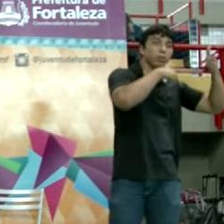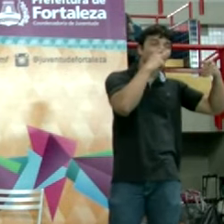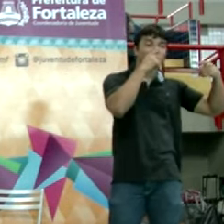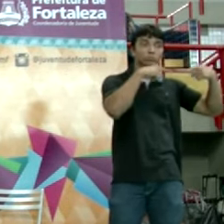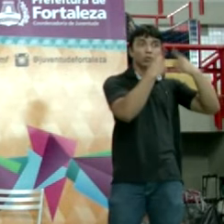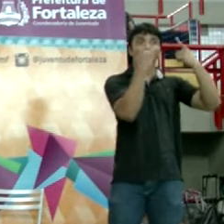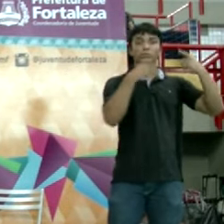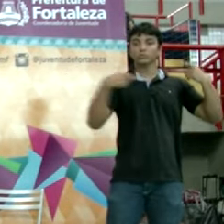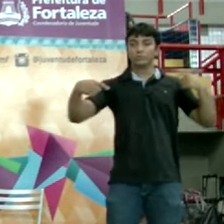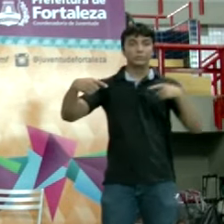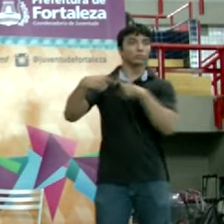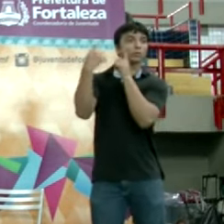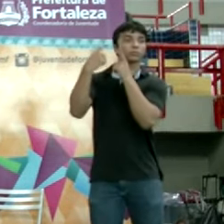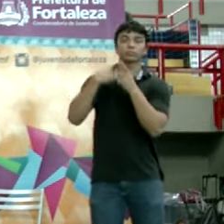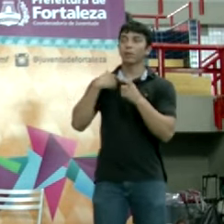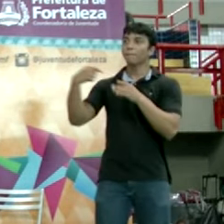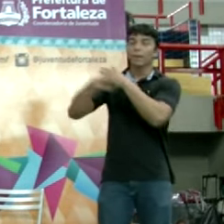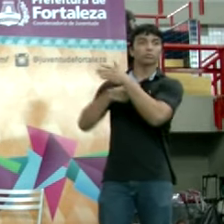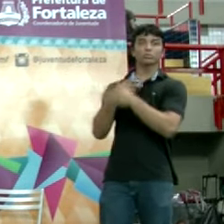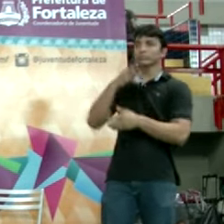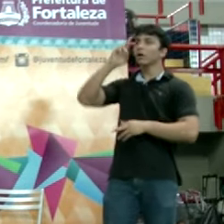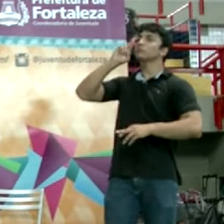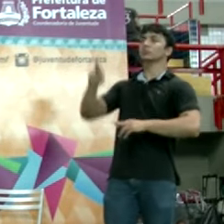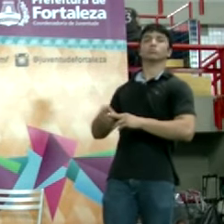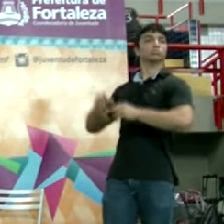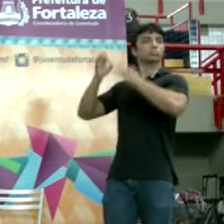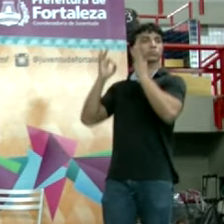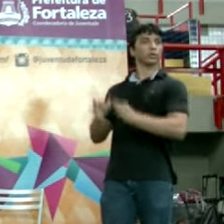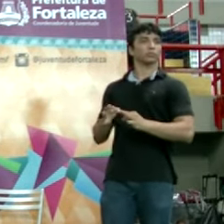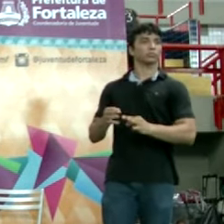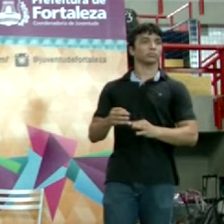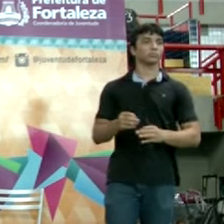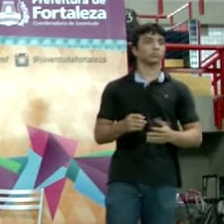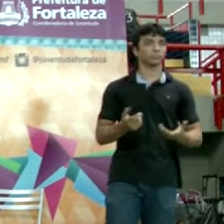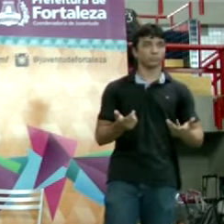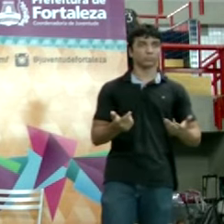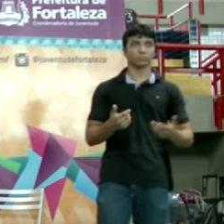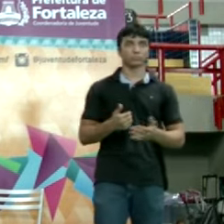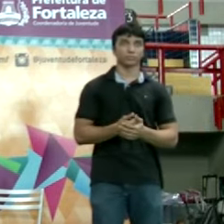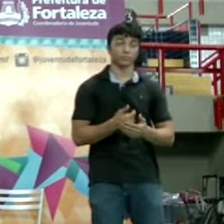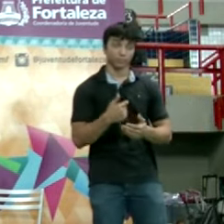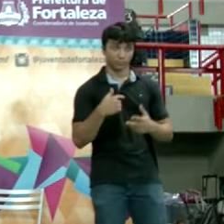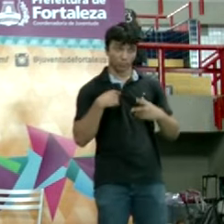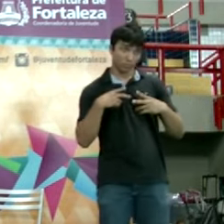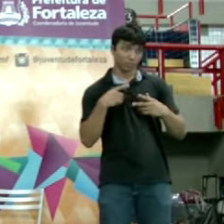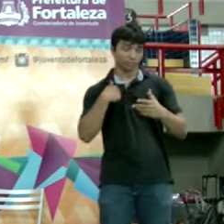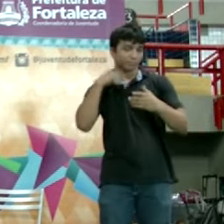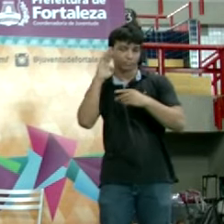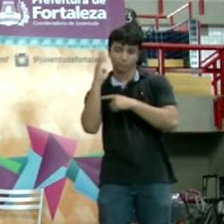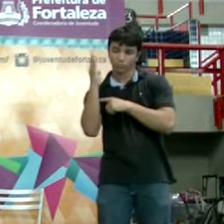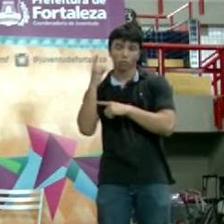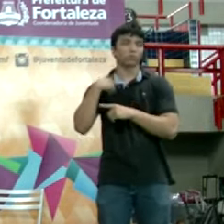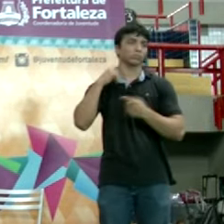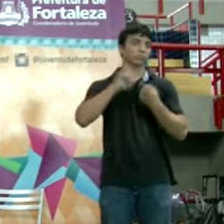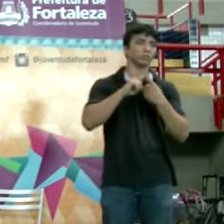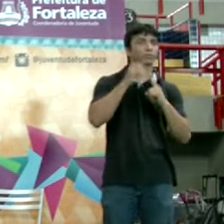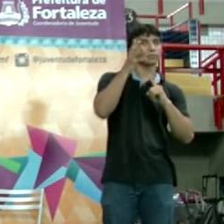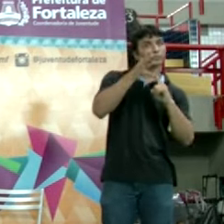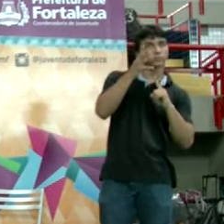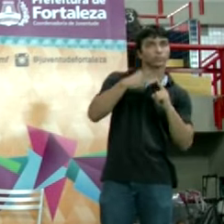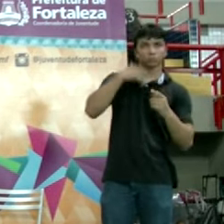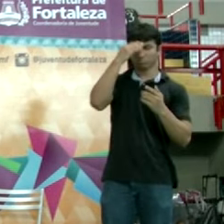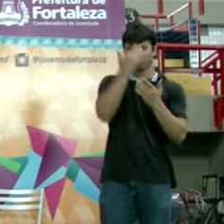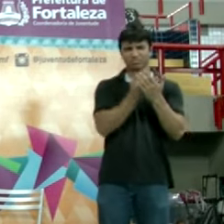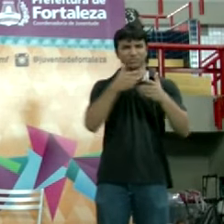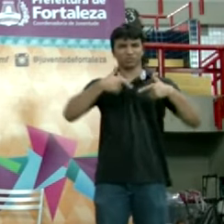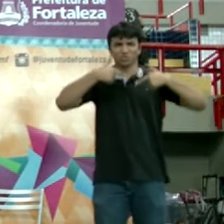a oportunidade. Isso nós chamamos de sorte. Eu particularmente, eu como biólogo, como palestrante, eu não creio em